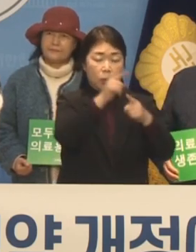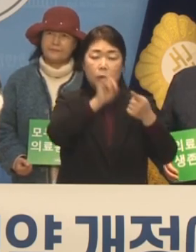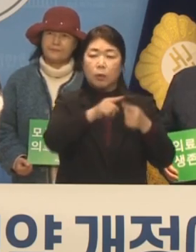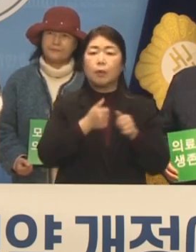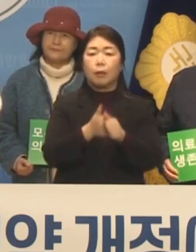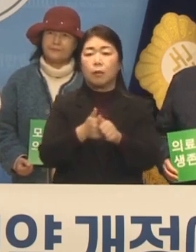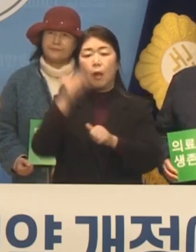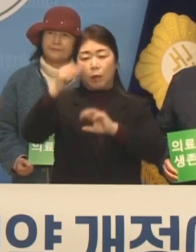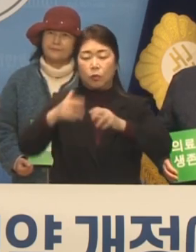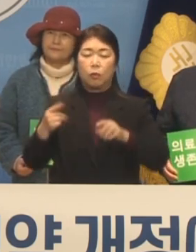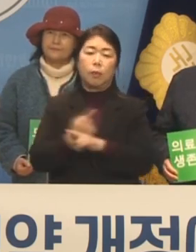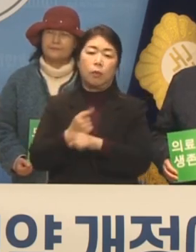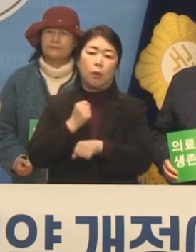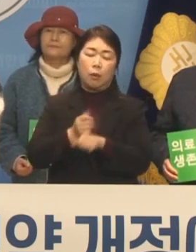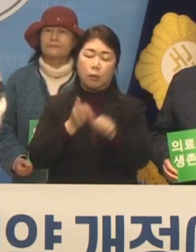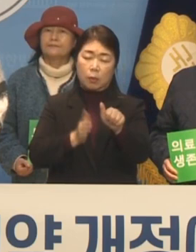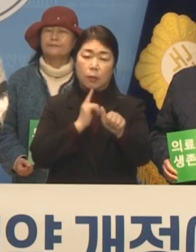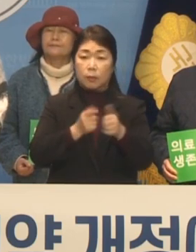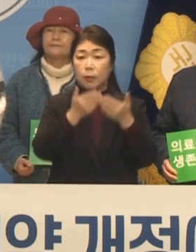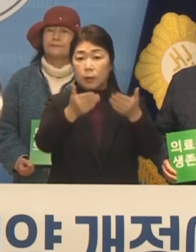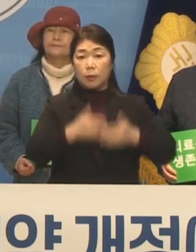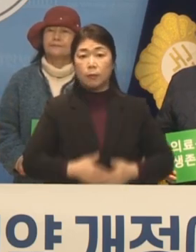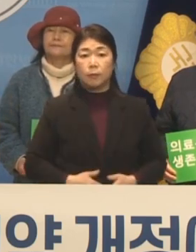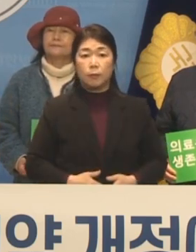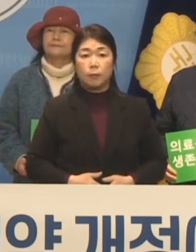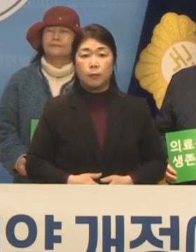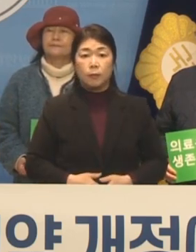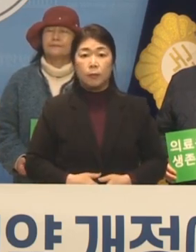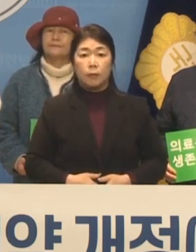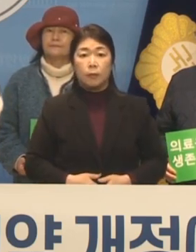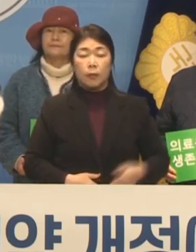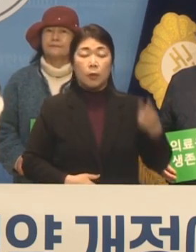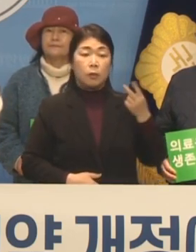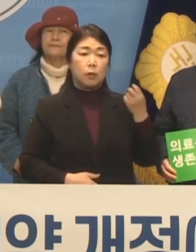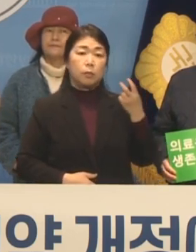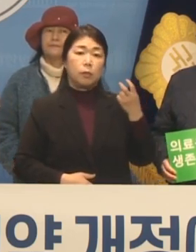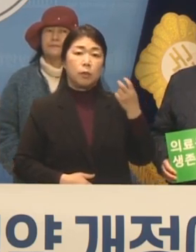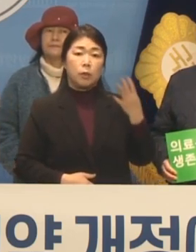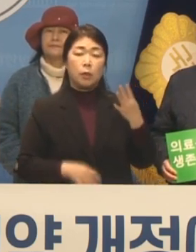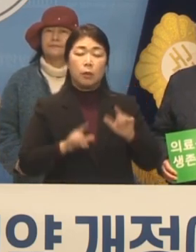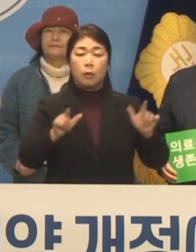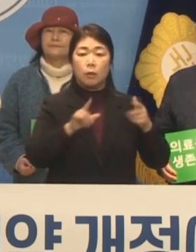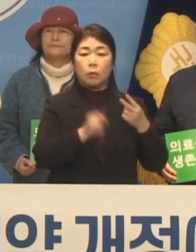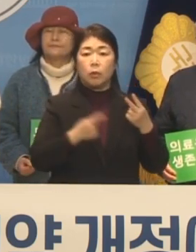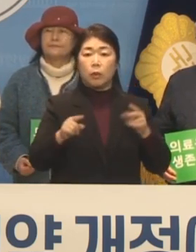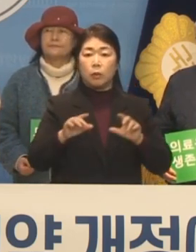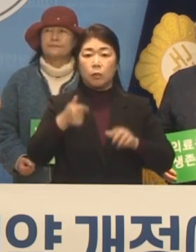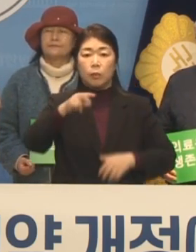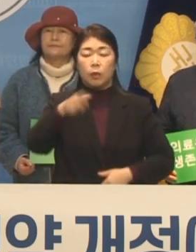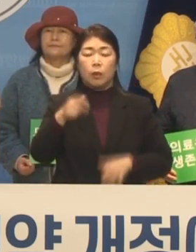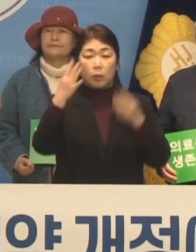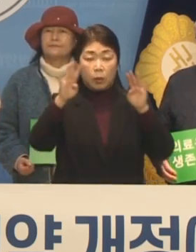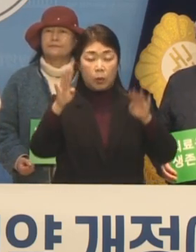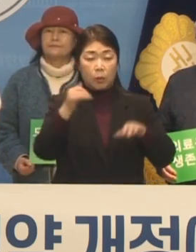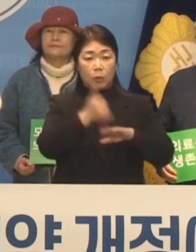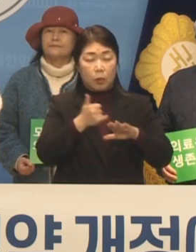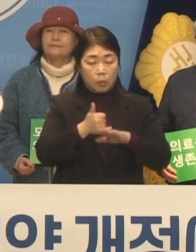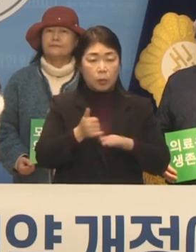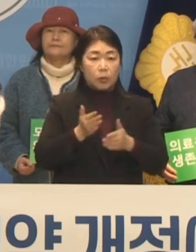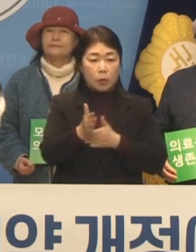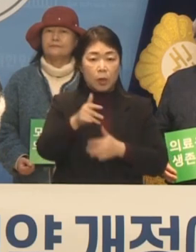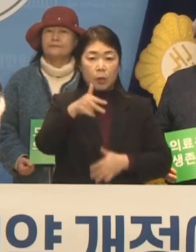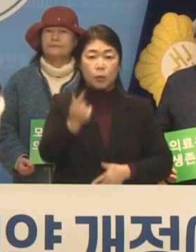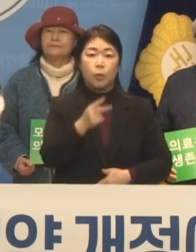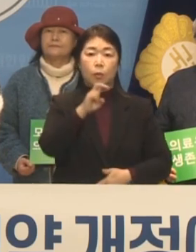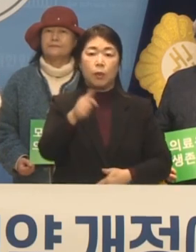추진할 것을 강력히 촉구하는 바입니다. 2024년 2월 2일 국민대학교 농업서비스 디자인 분과 조만수